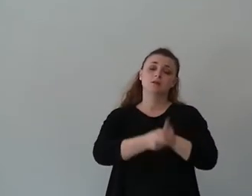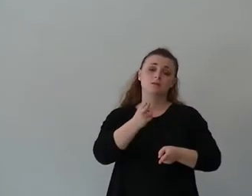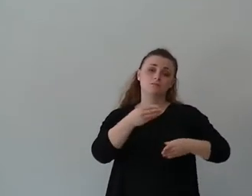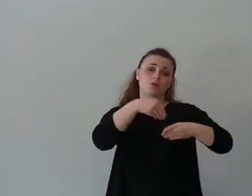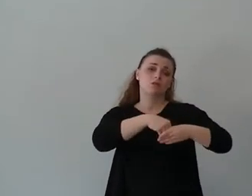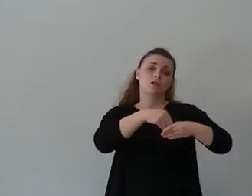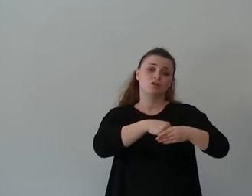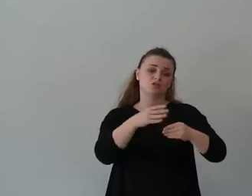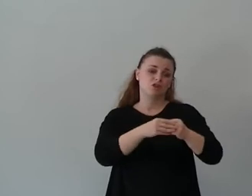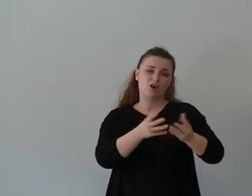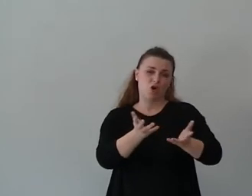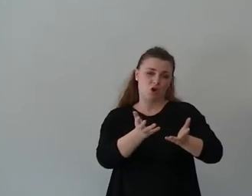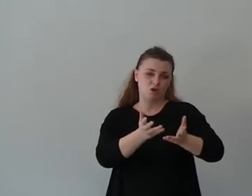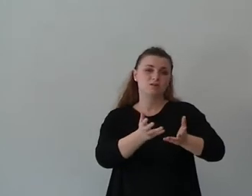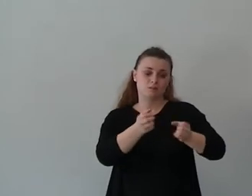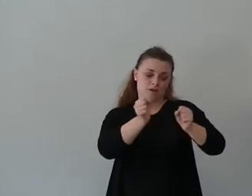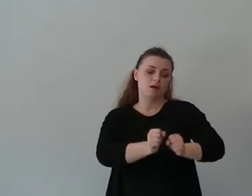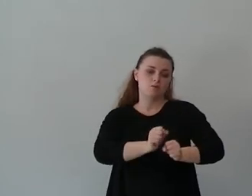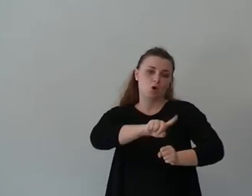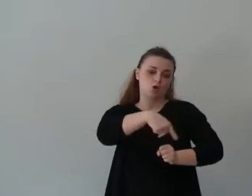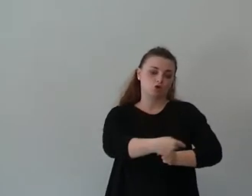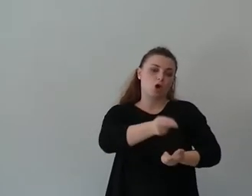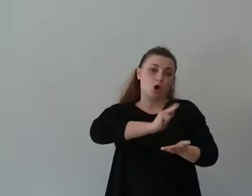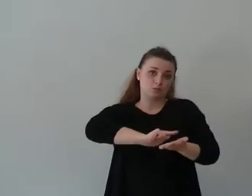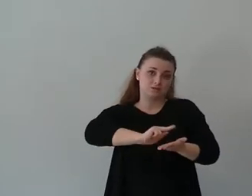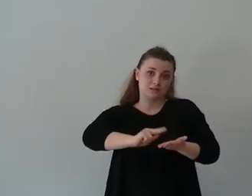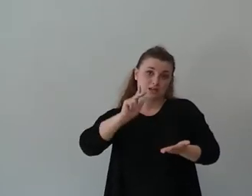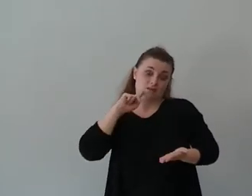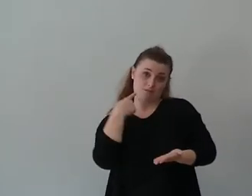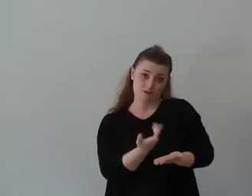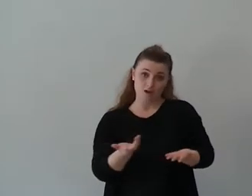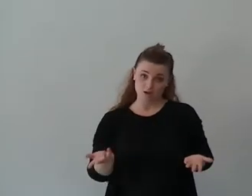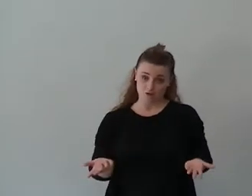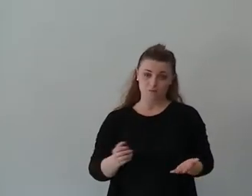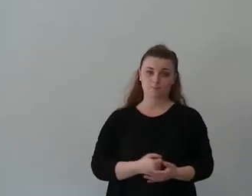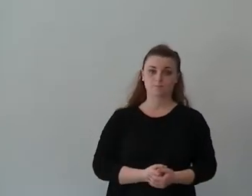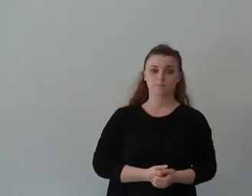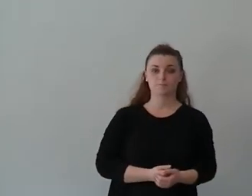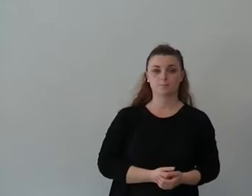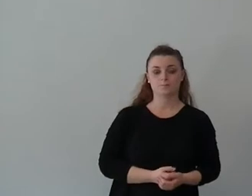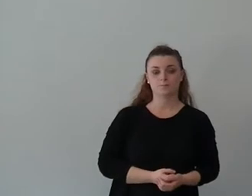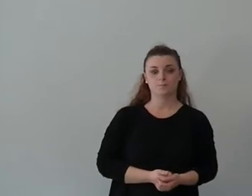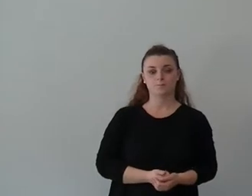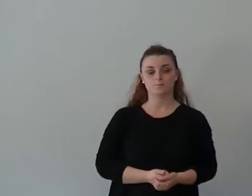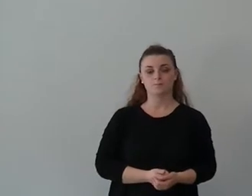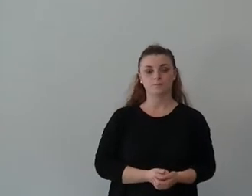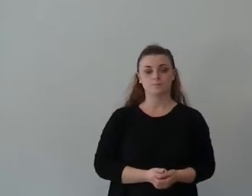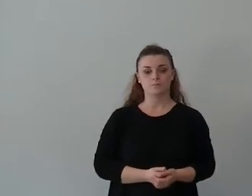3:14-15. Tu invece persevera nelle cose che hai imparate e di cui hai acquistato la